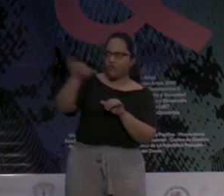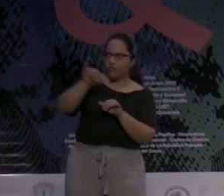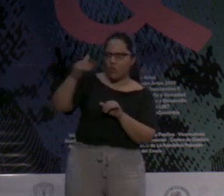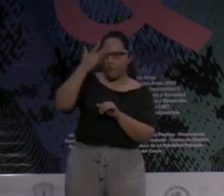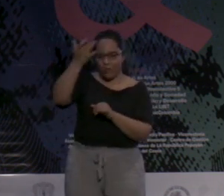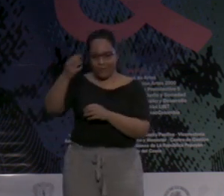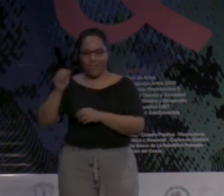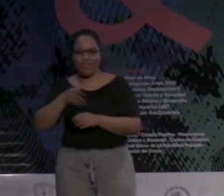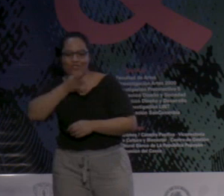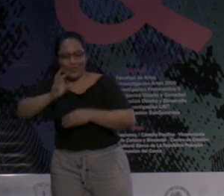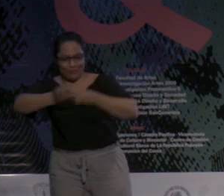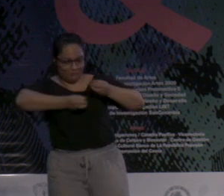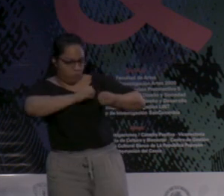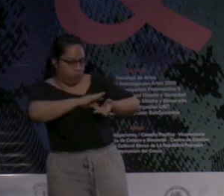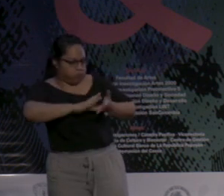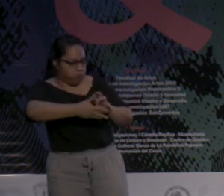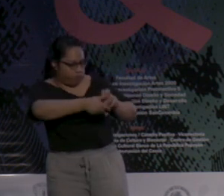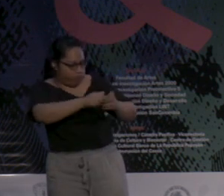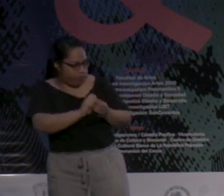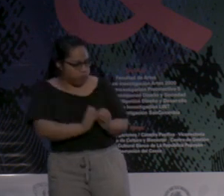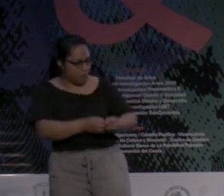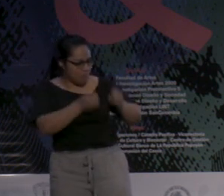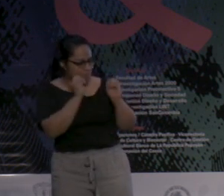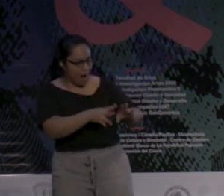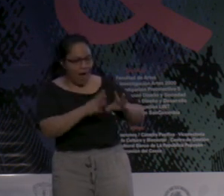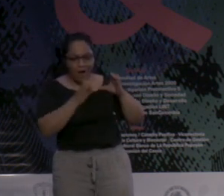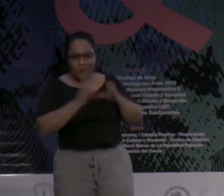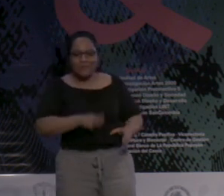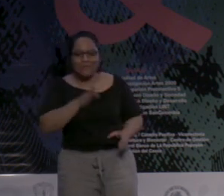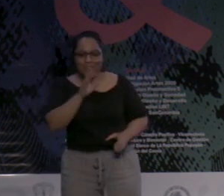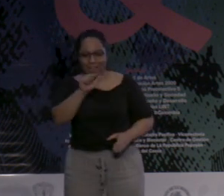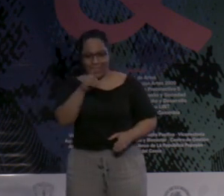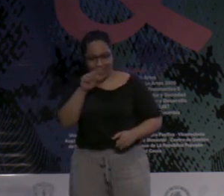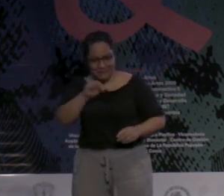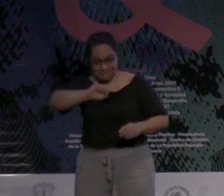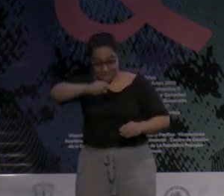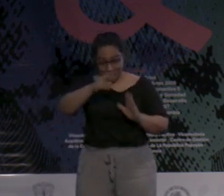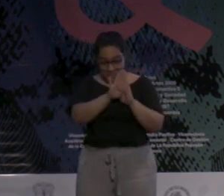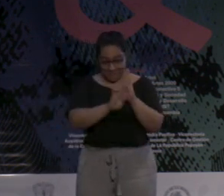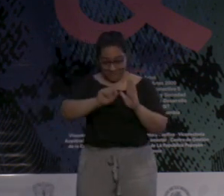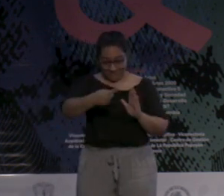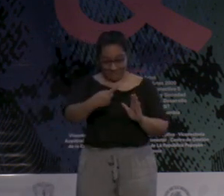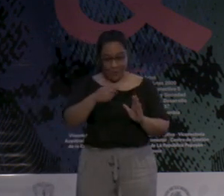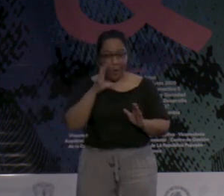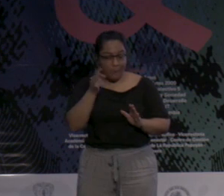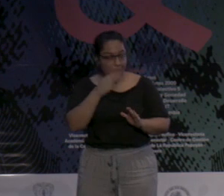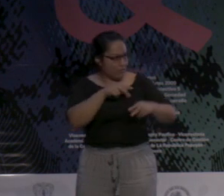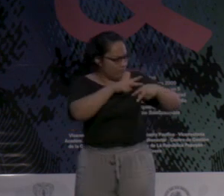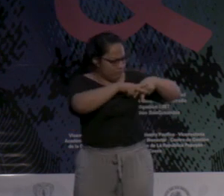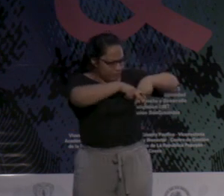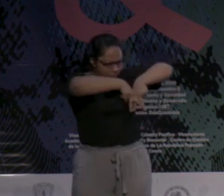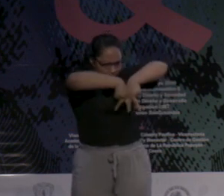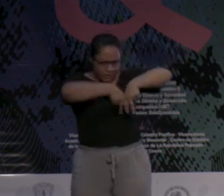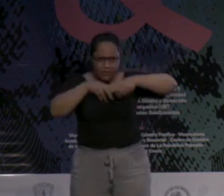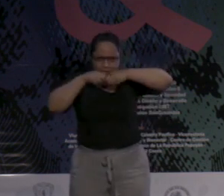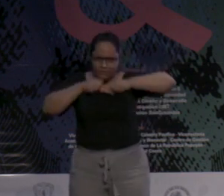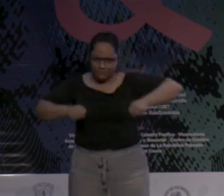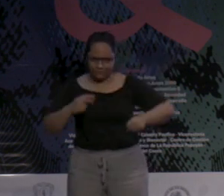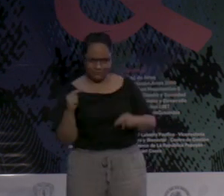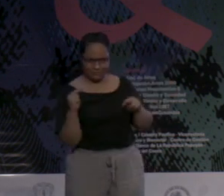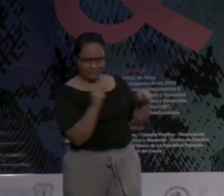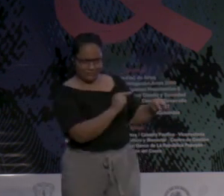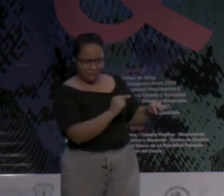hizo a su imagen y semejanza. Si miramos esta mirada de la perfección que nos dibuja Leonardo según el canon de Vitruvio, pues lo que encontramos, y piensen ustedes